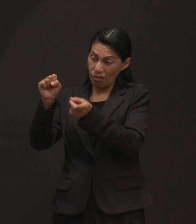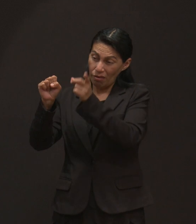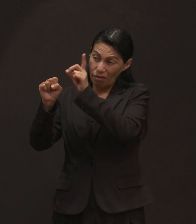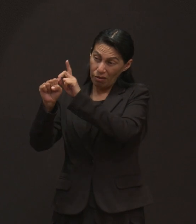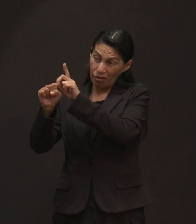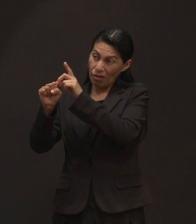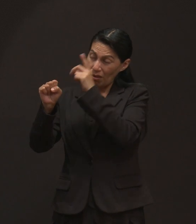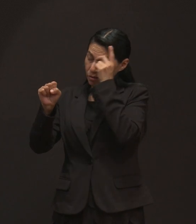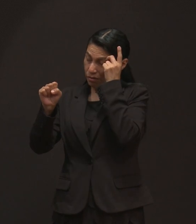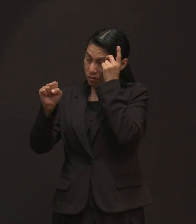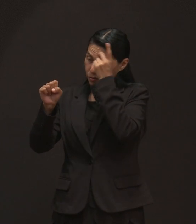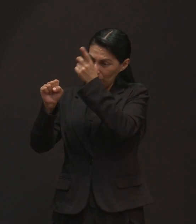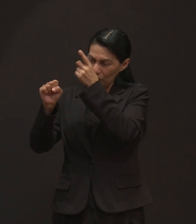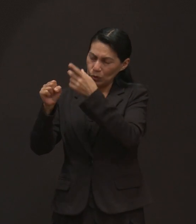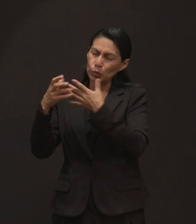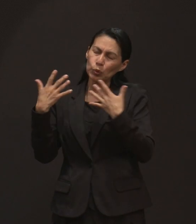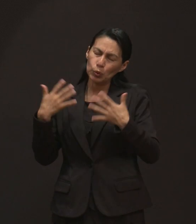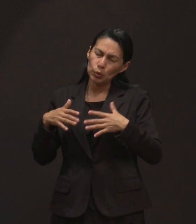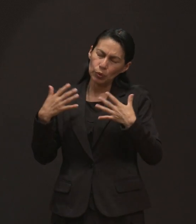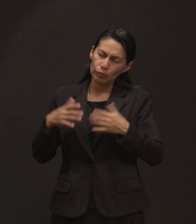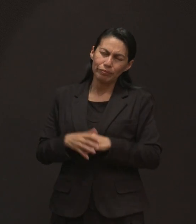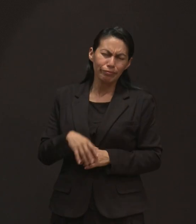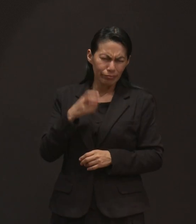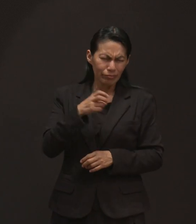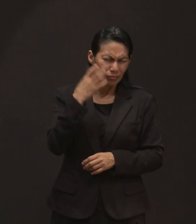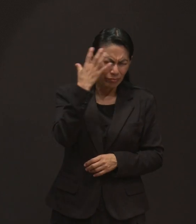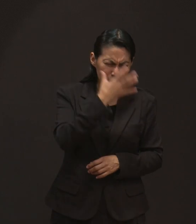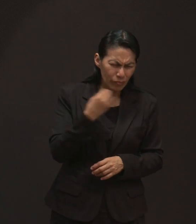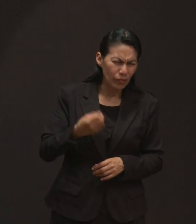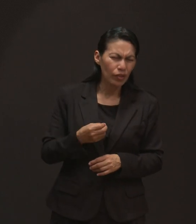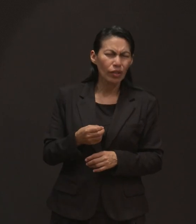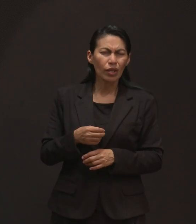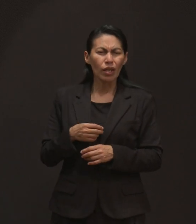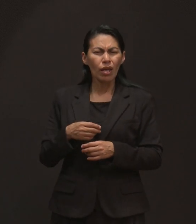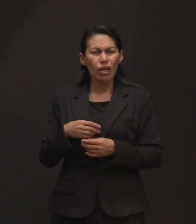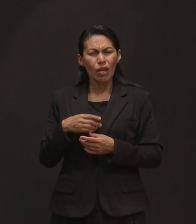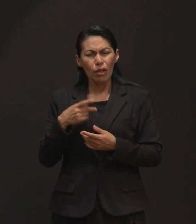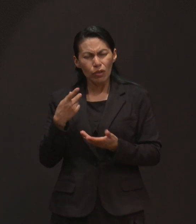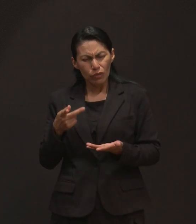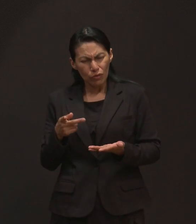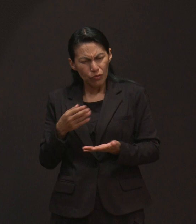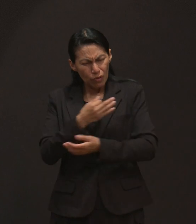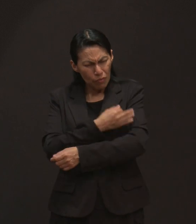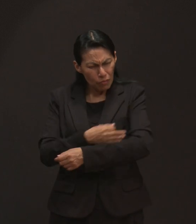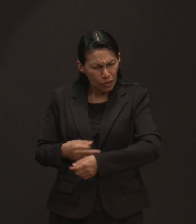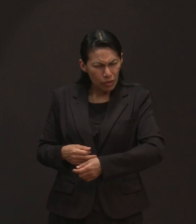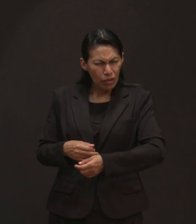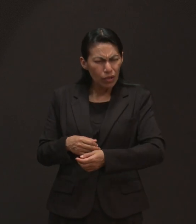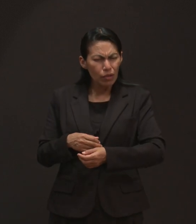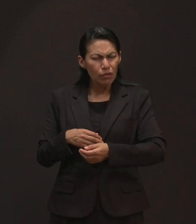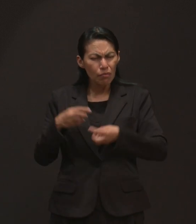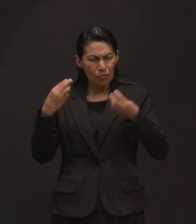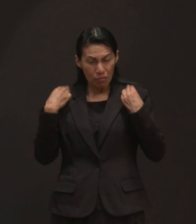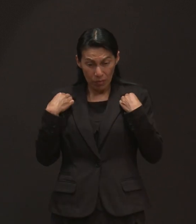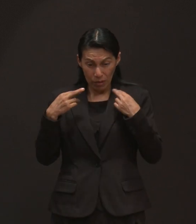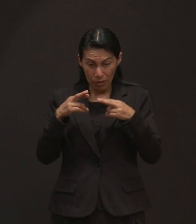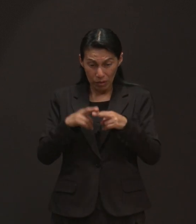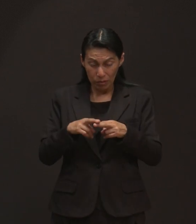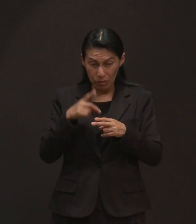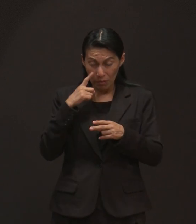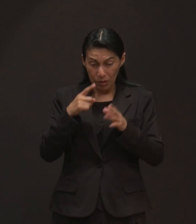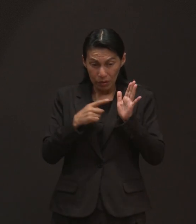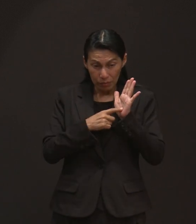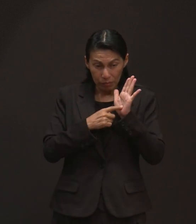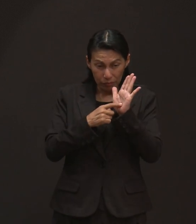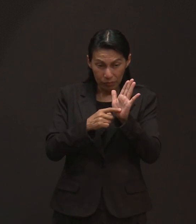los padres constituyen el modelo de sus hijos, los maestros de sus hijos, no en lo que dicen, sino en